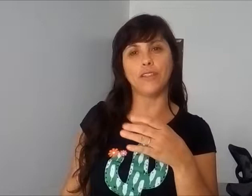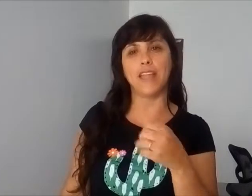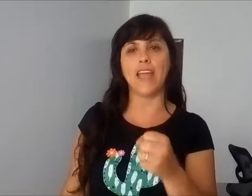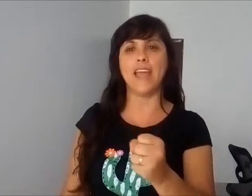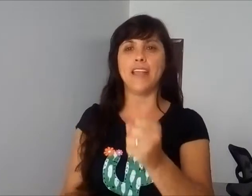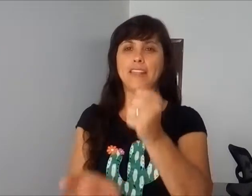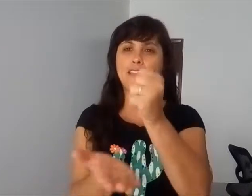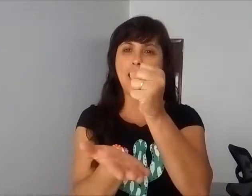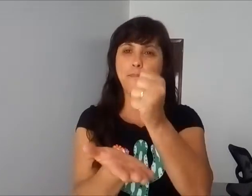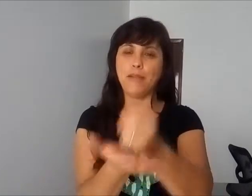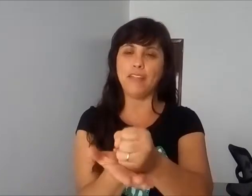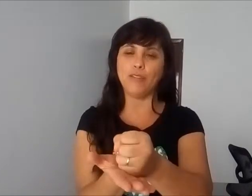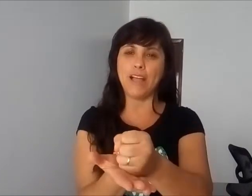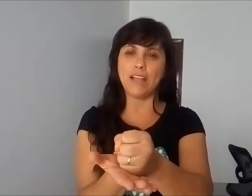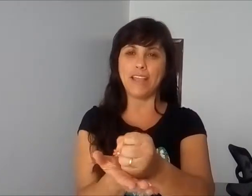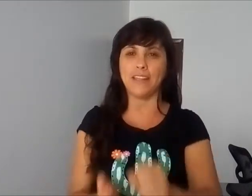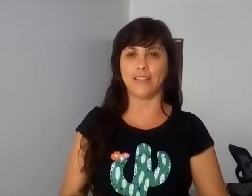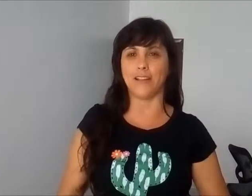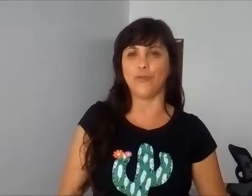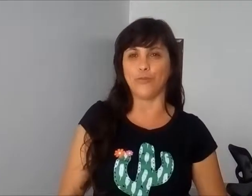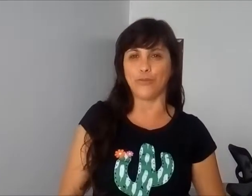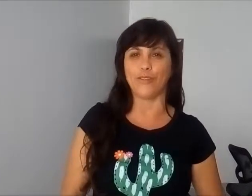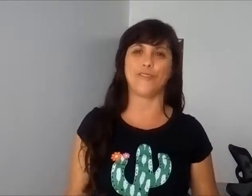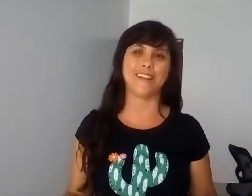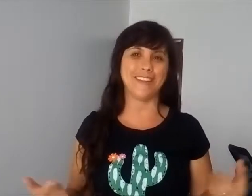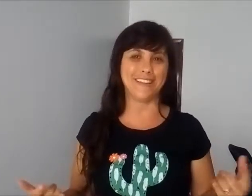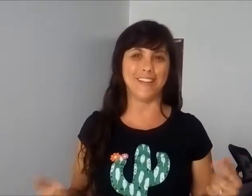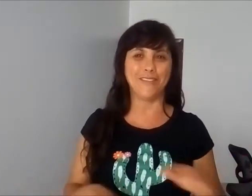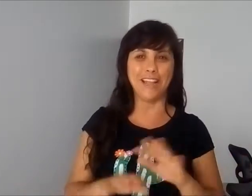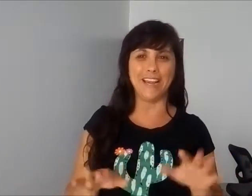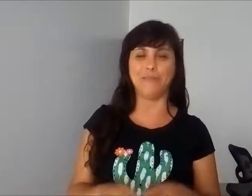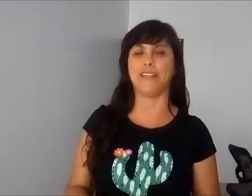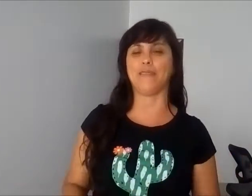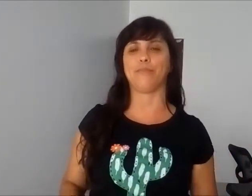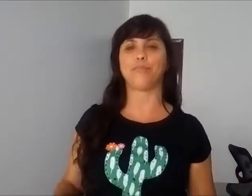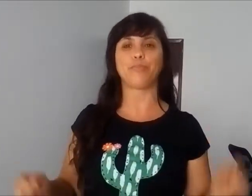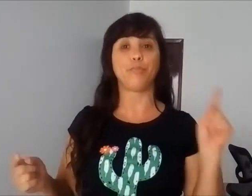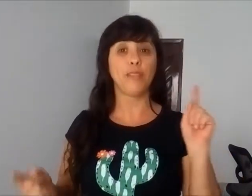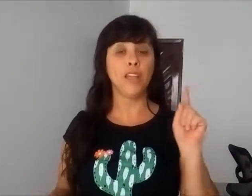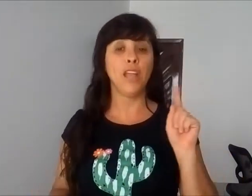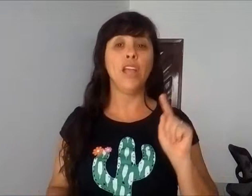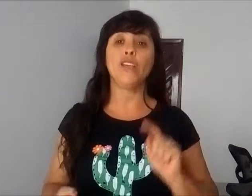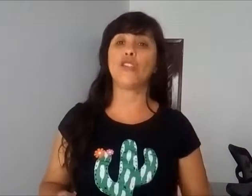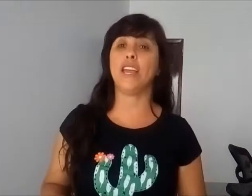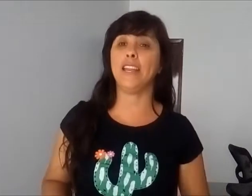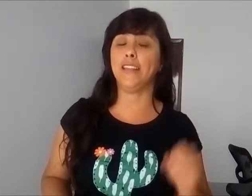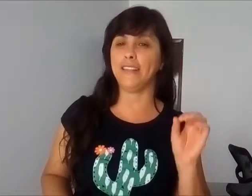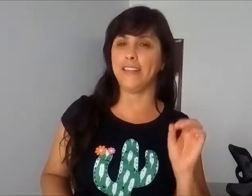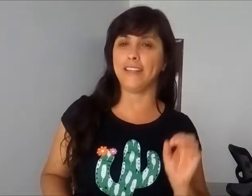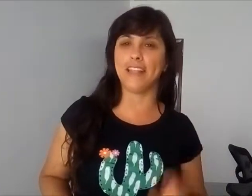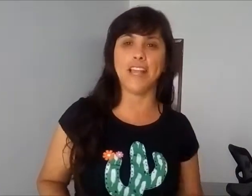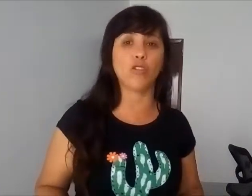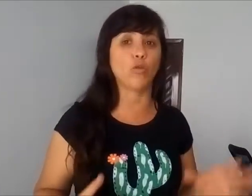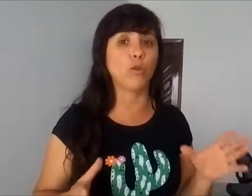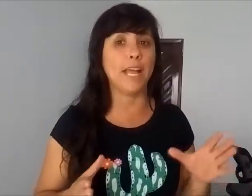testamento a questão cantando feridas gênesis e judô lê